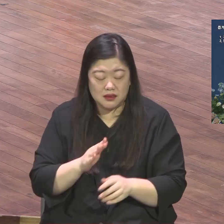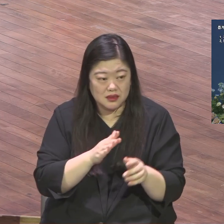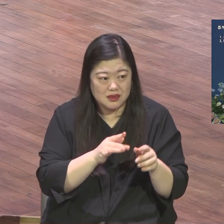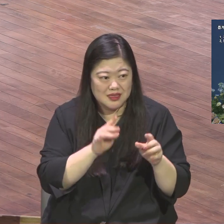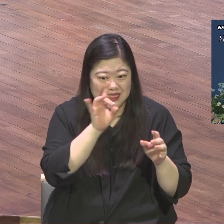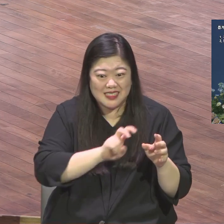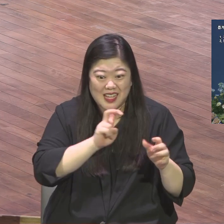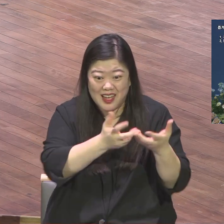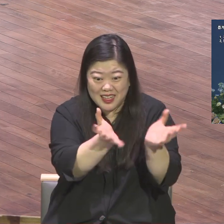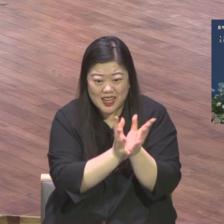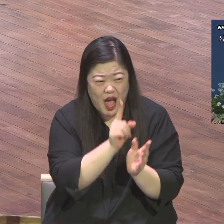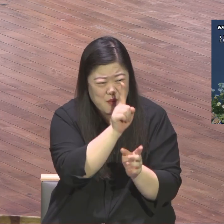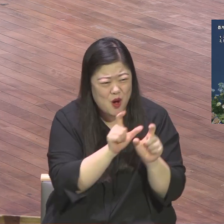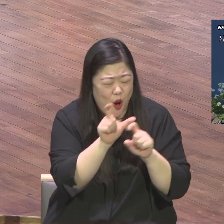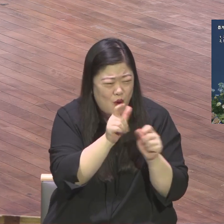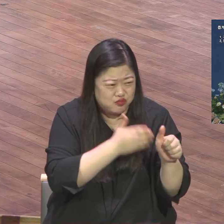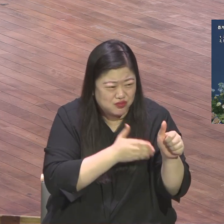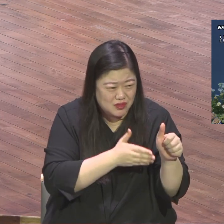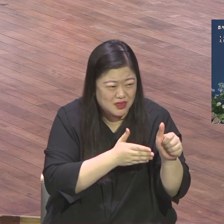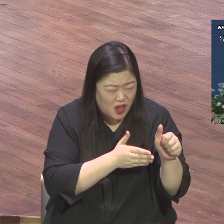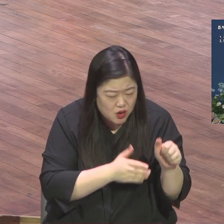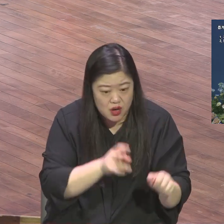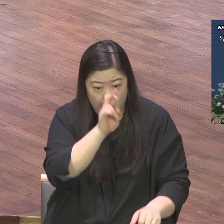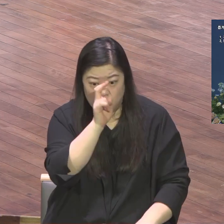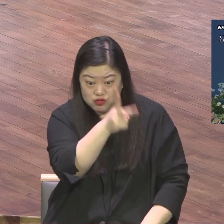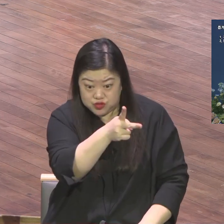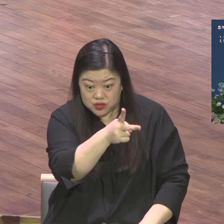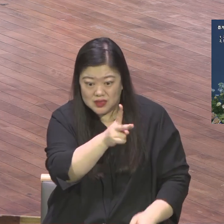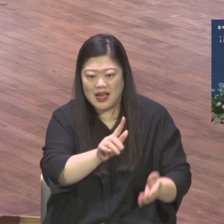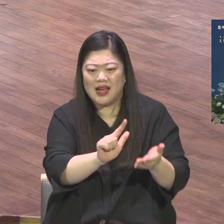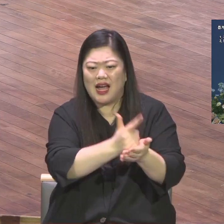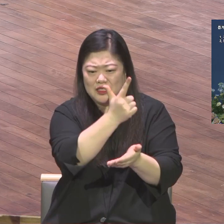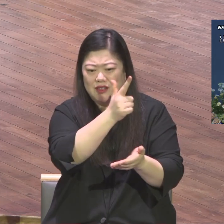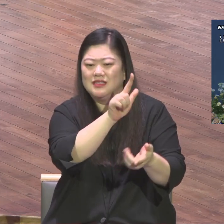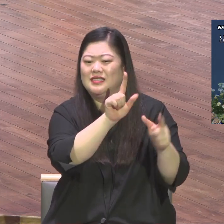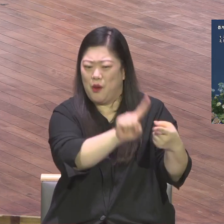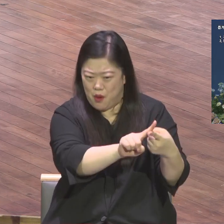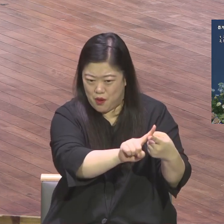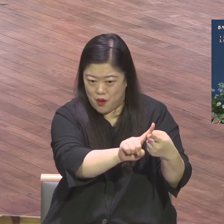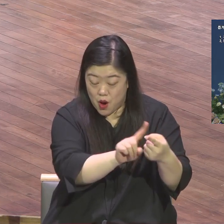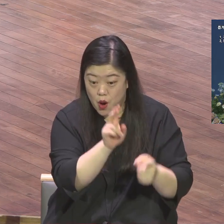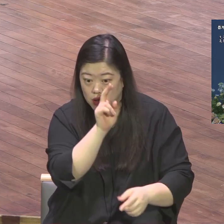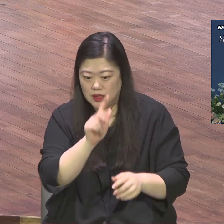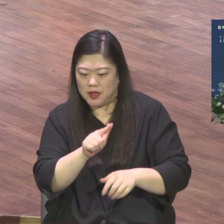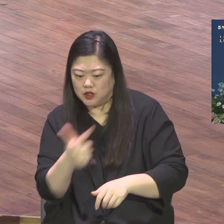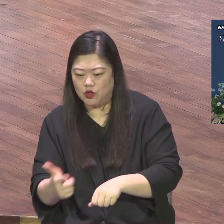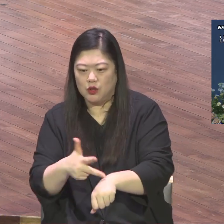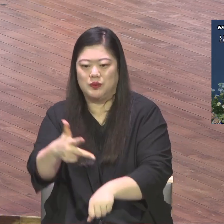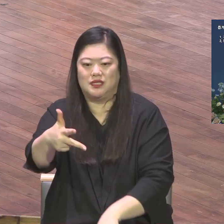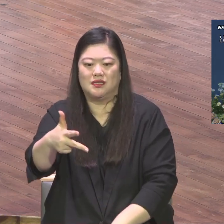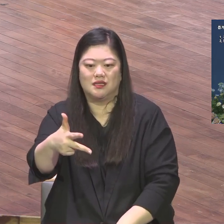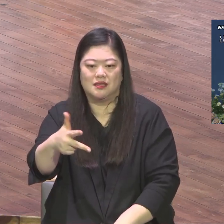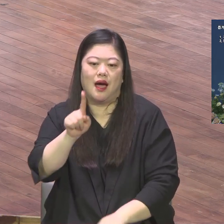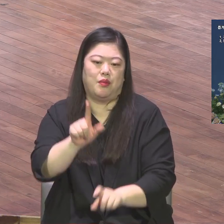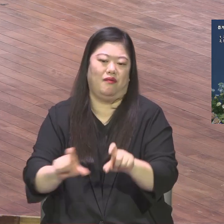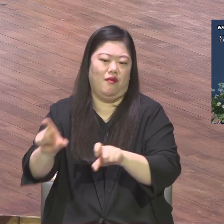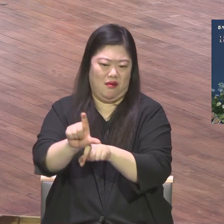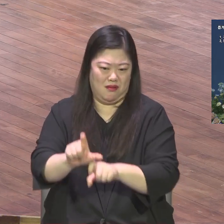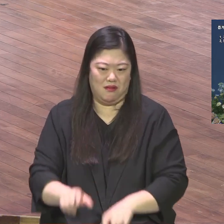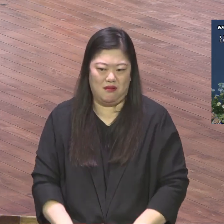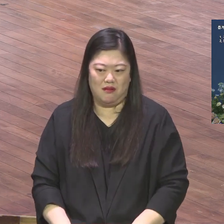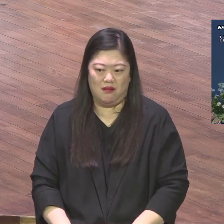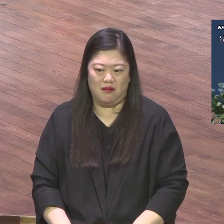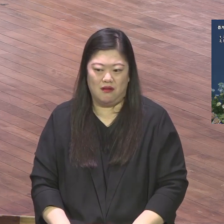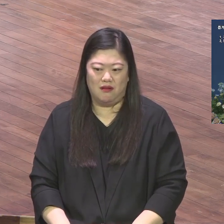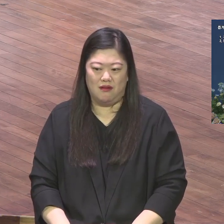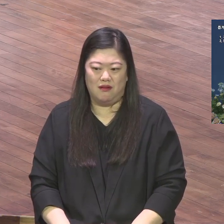재밌게 불신자들은요 믿음 없는 사람들은 그냥 세상적인 걸 보면서 마음부터 열기 시작한단 말이에요. 마음부터 열어야 돼 마음을. 그렇게